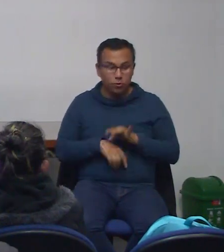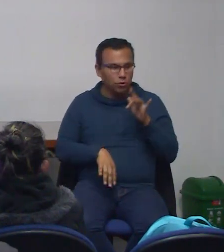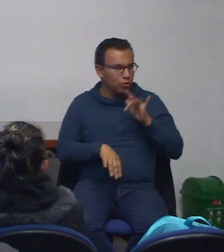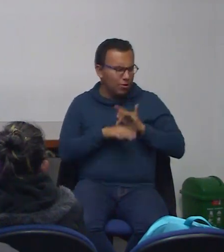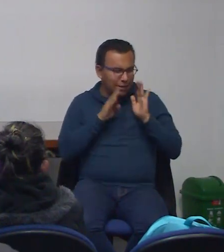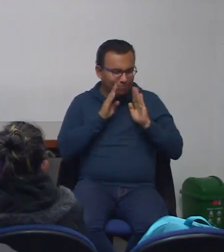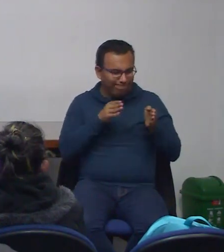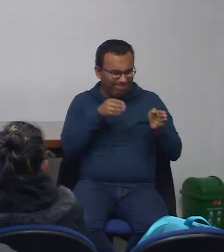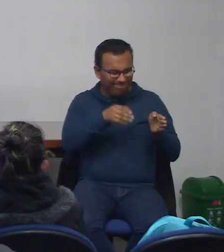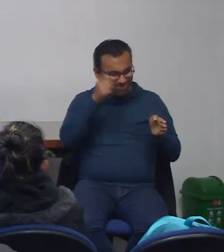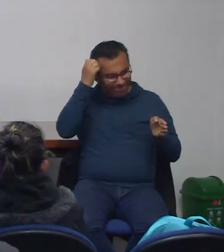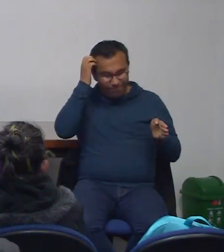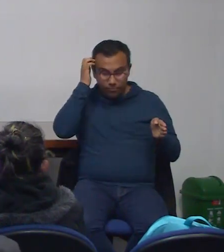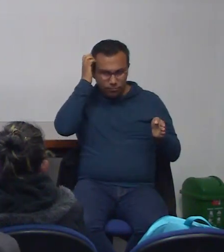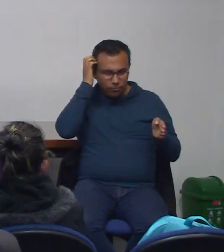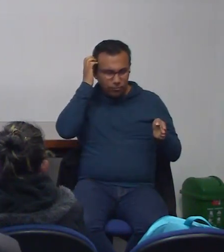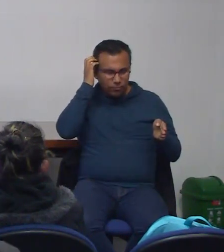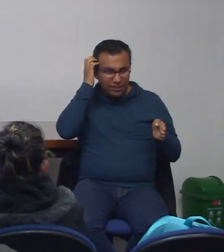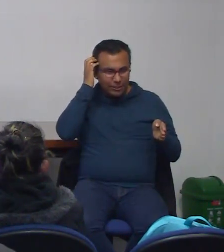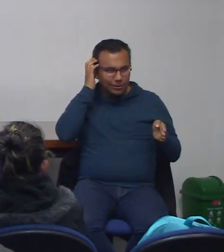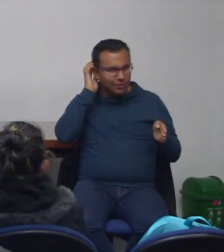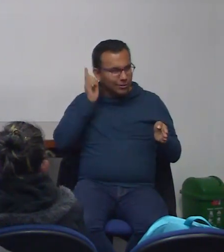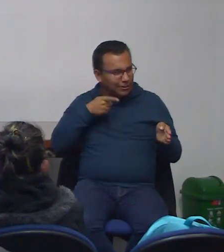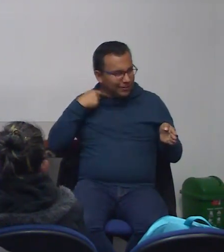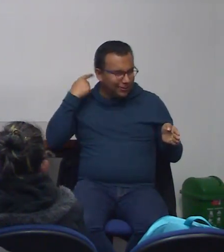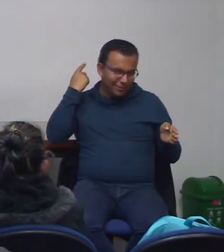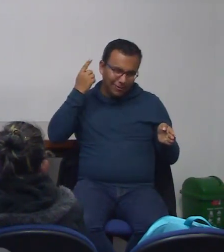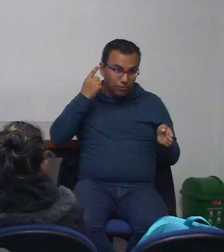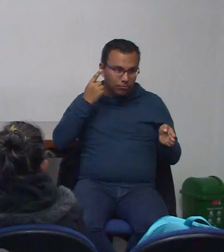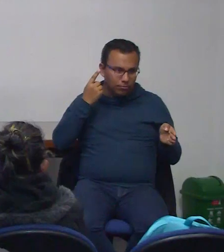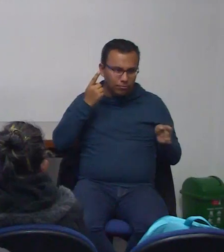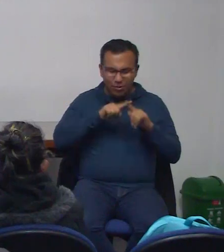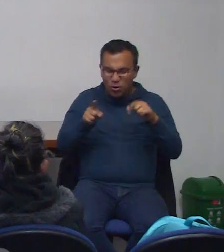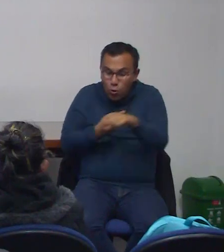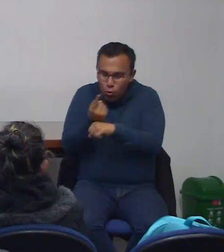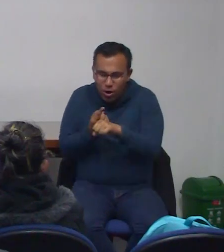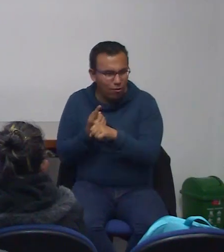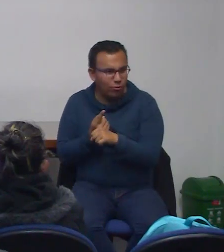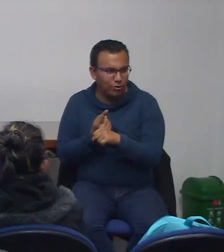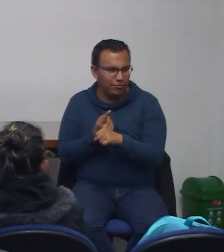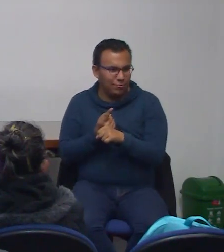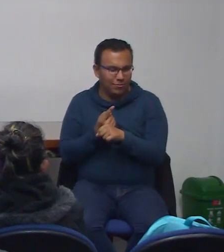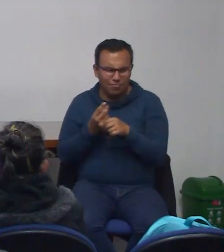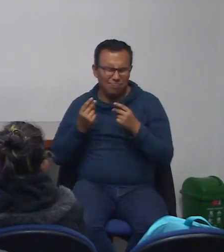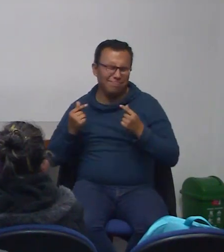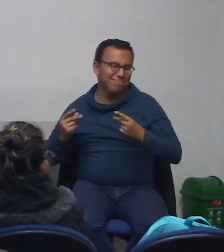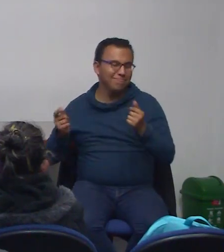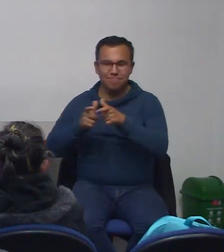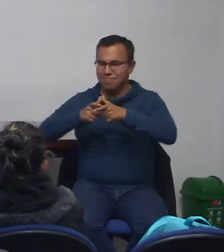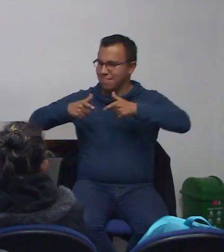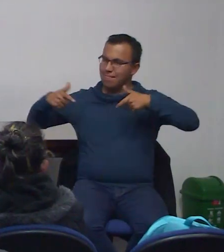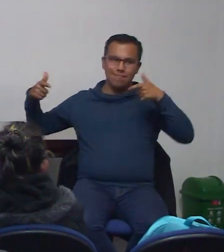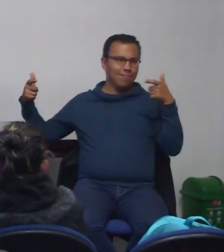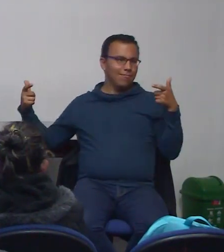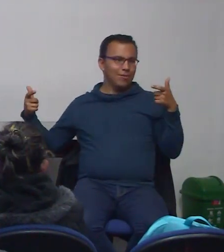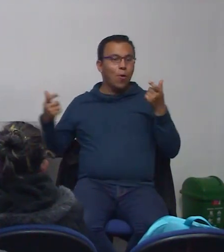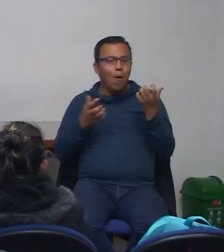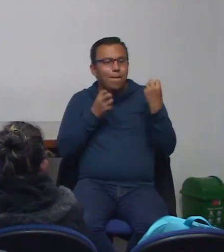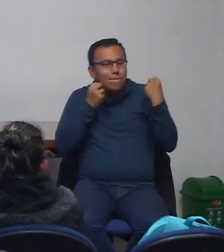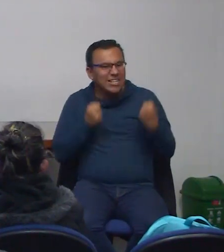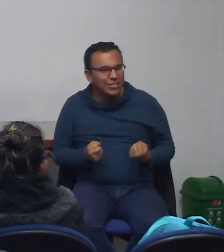hacer algo y me cuesta y me cuesta pero en una hora hago maravillas